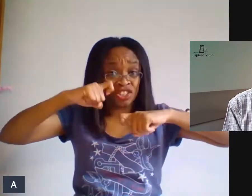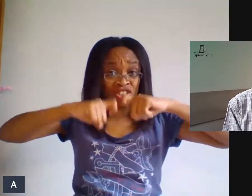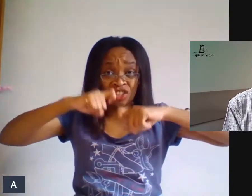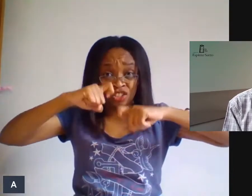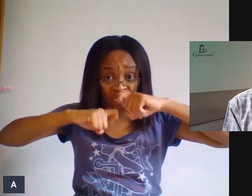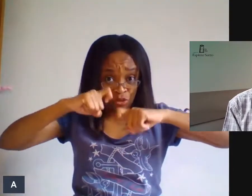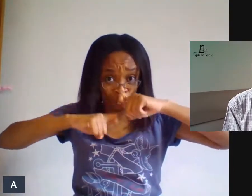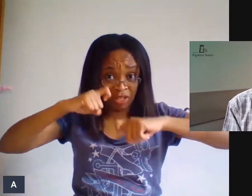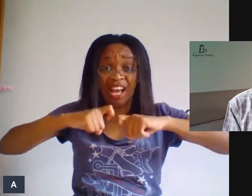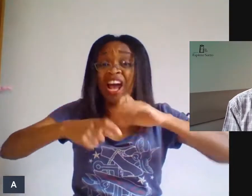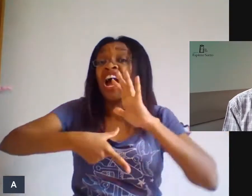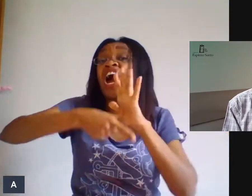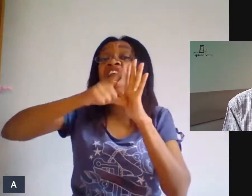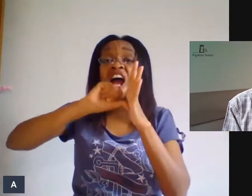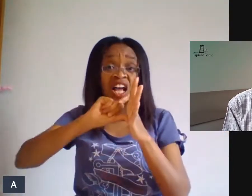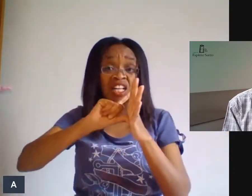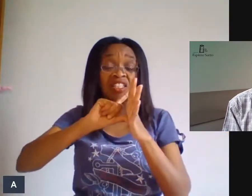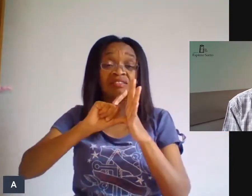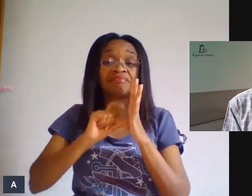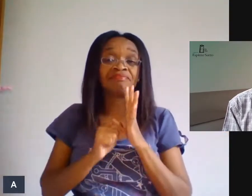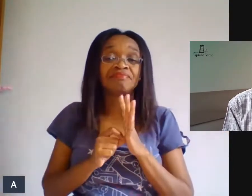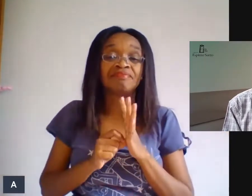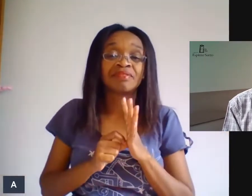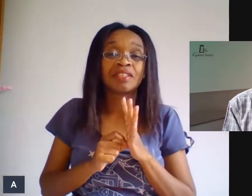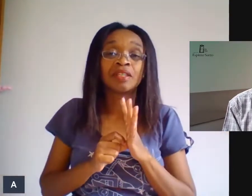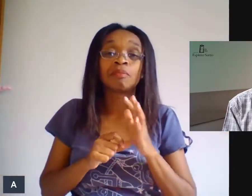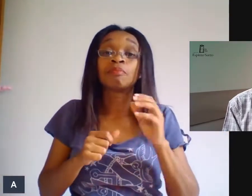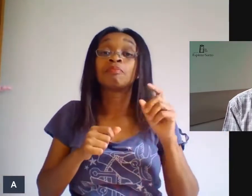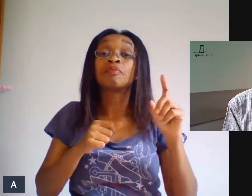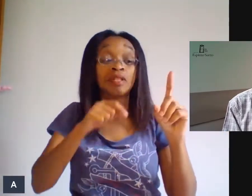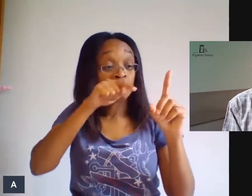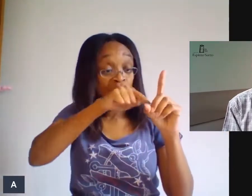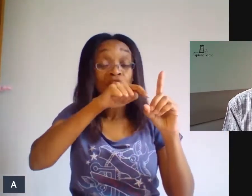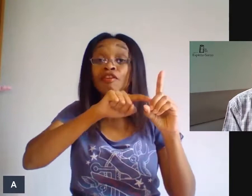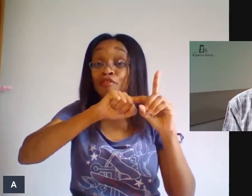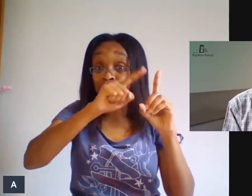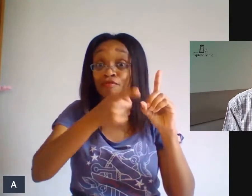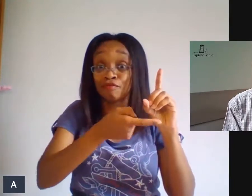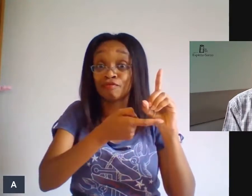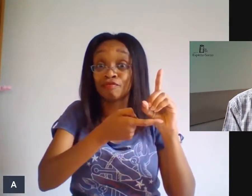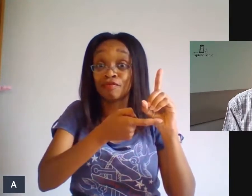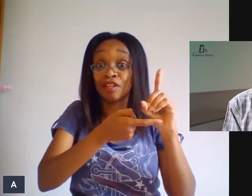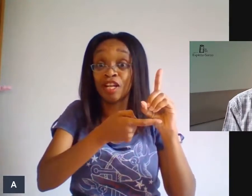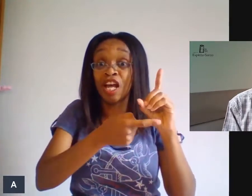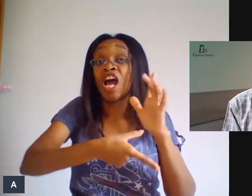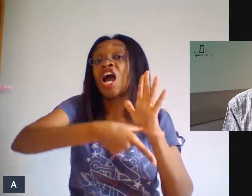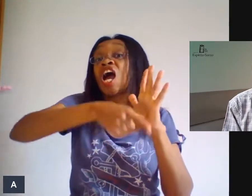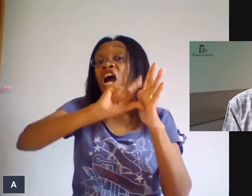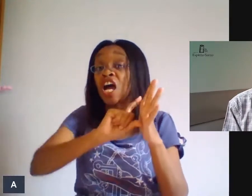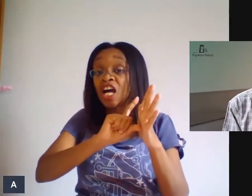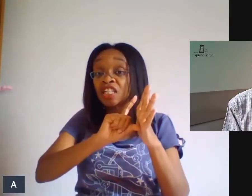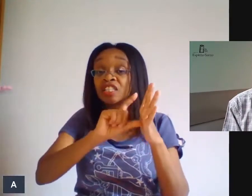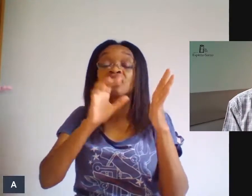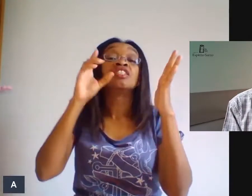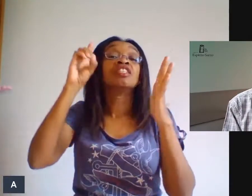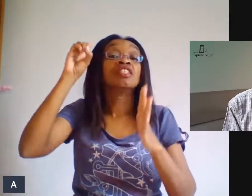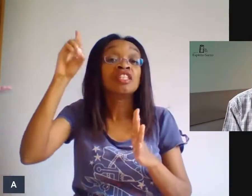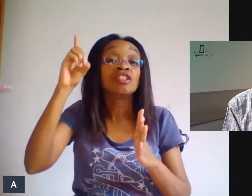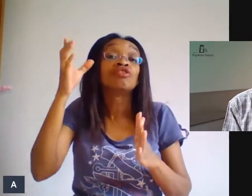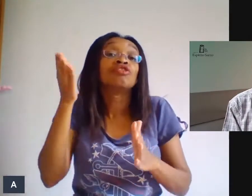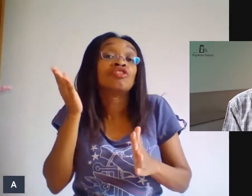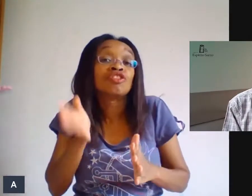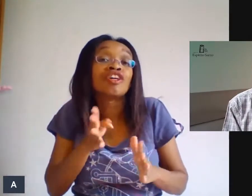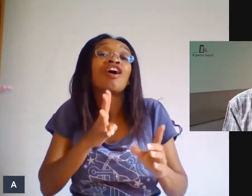o ato sexual entre eles para a geração de filhos, Deus já nos conhecia. Daí a gente pode